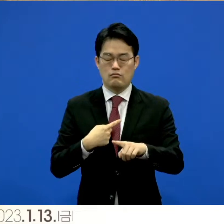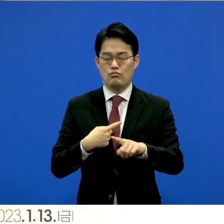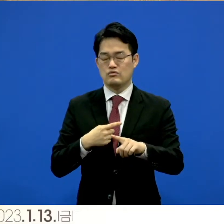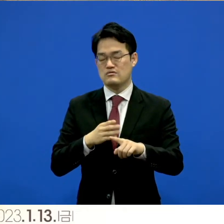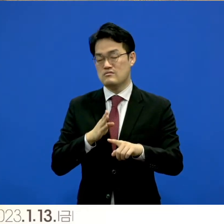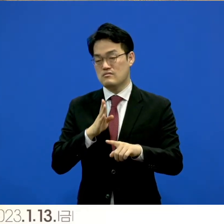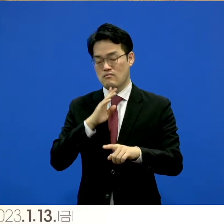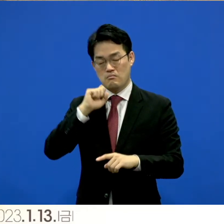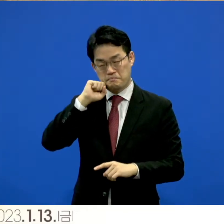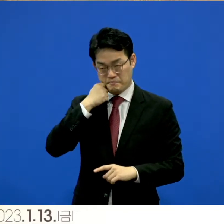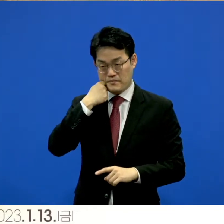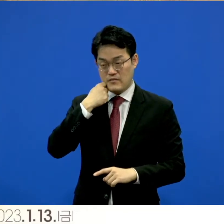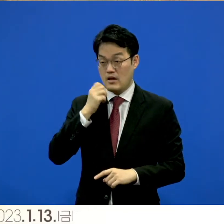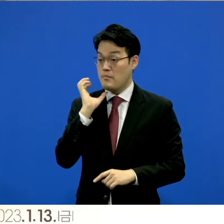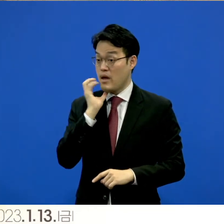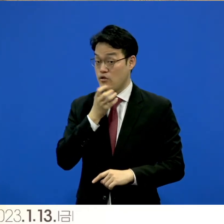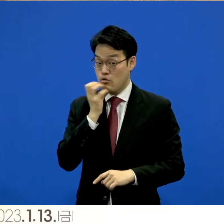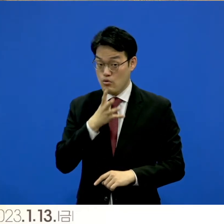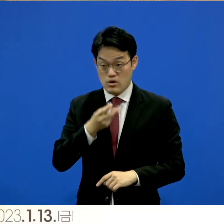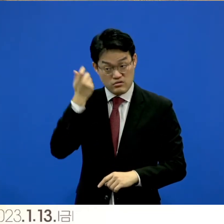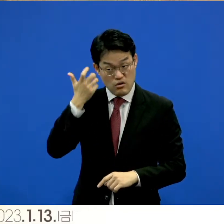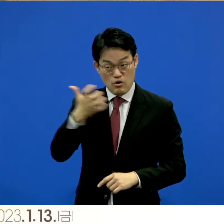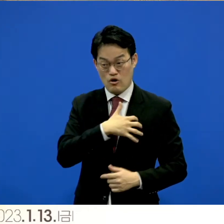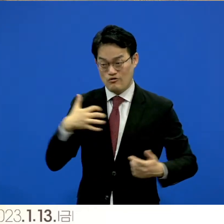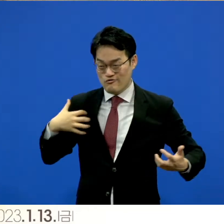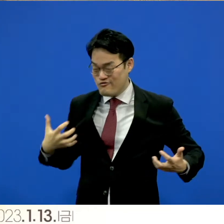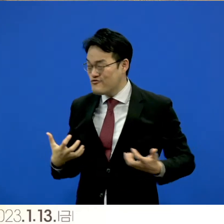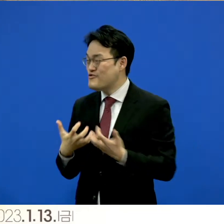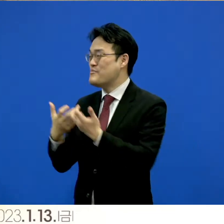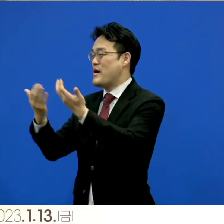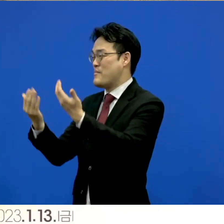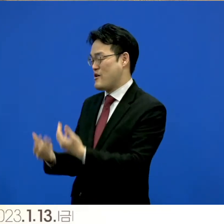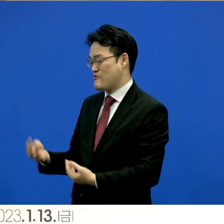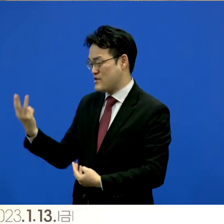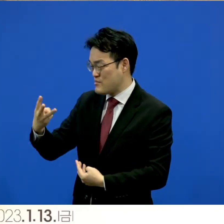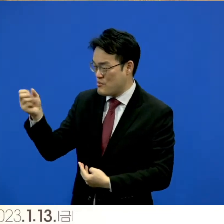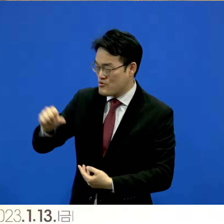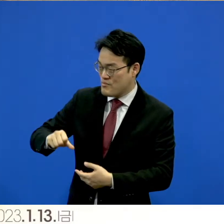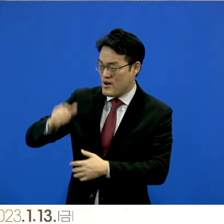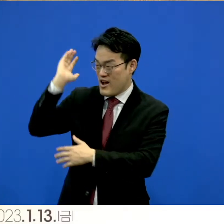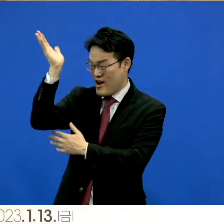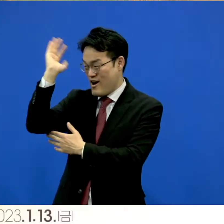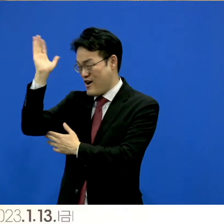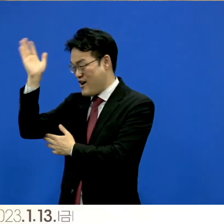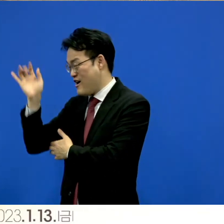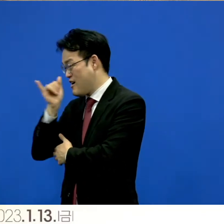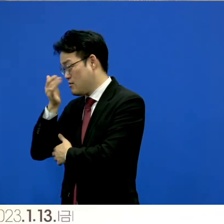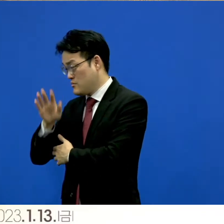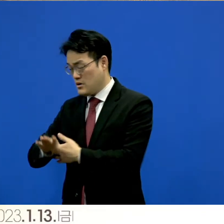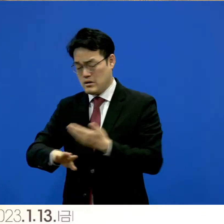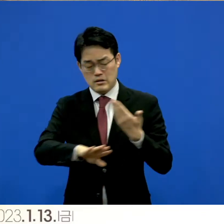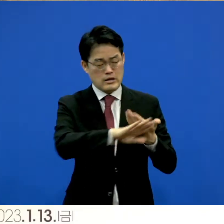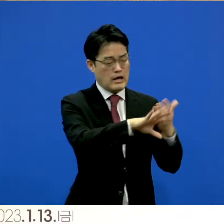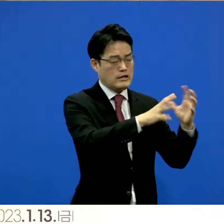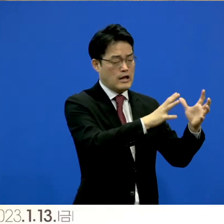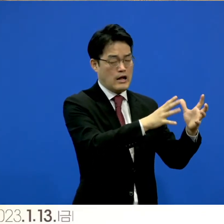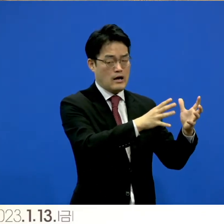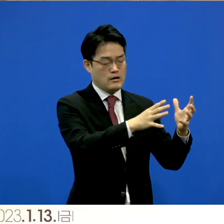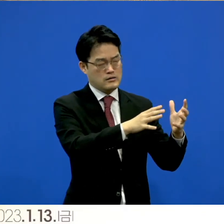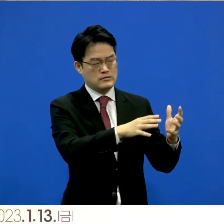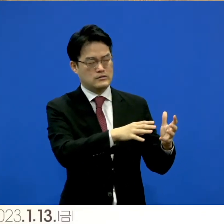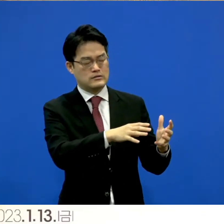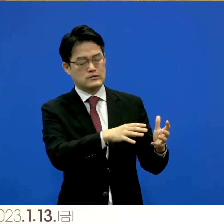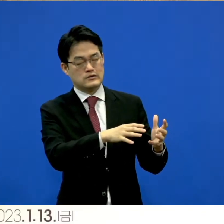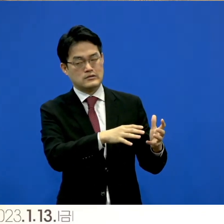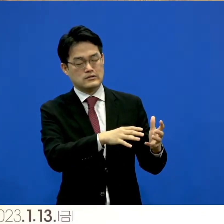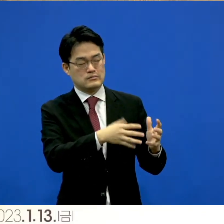베드로도 성령 충만받고 놀라운 복음을 전하고 3,000명이 돌아오는 역사를 일으켰지만 고넬료에게 가는 게 그렇게 어려웠어요. 이방인